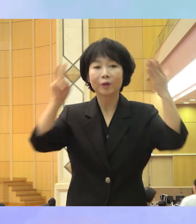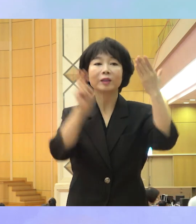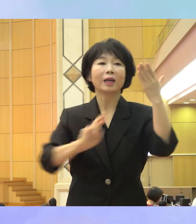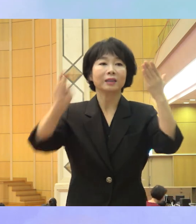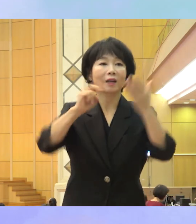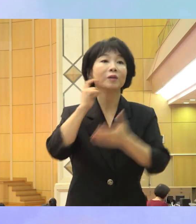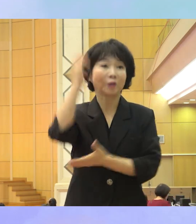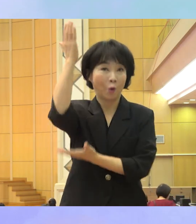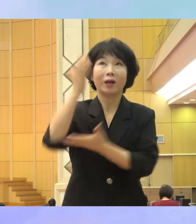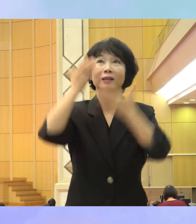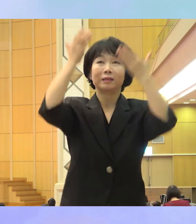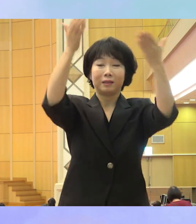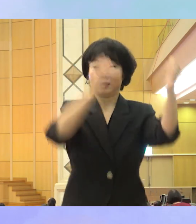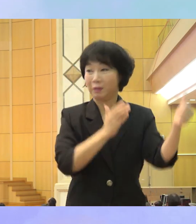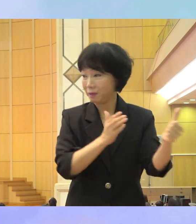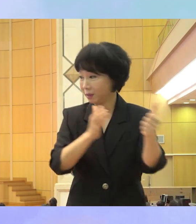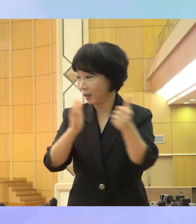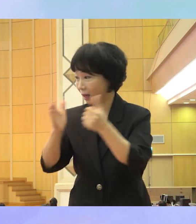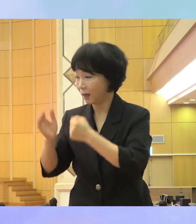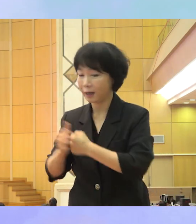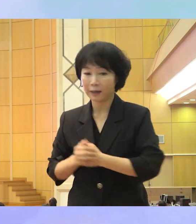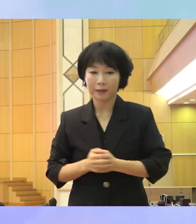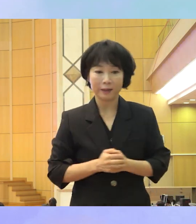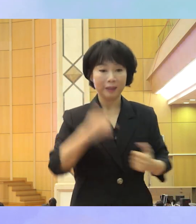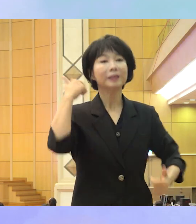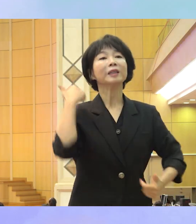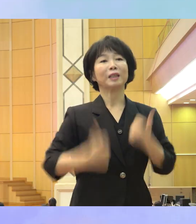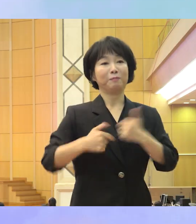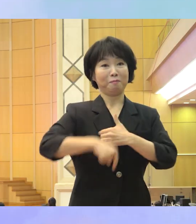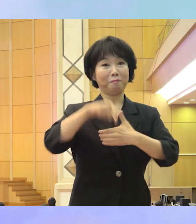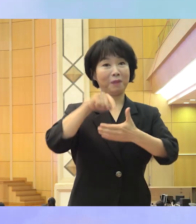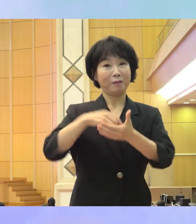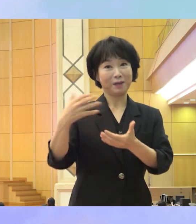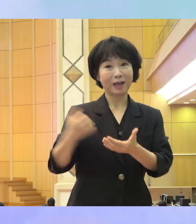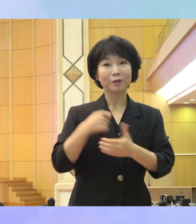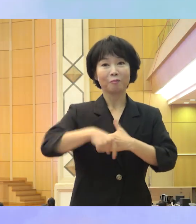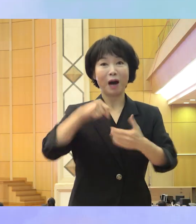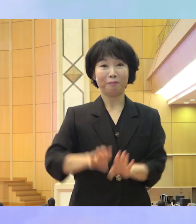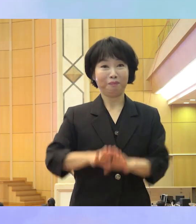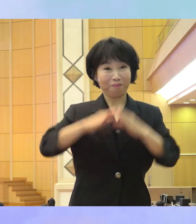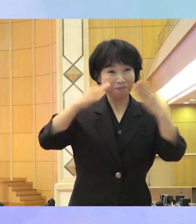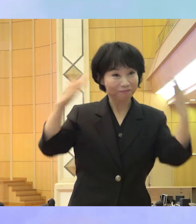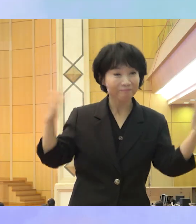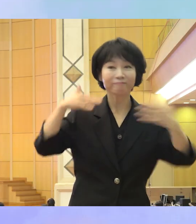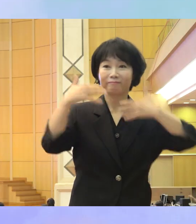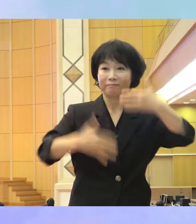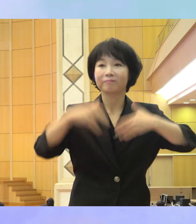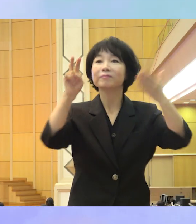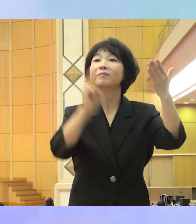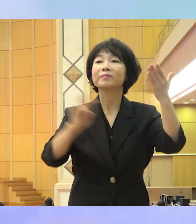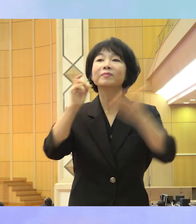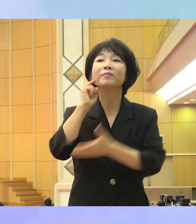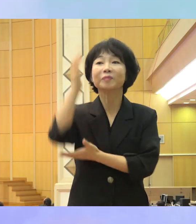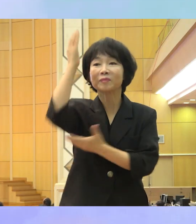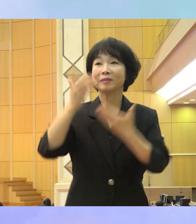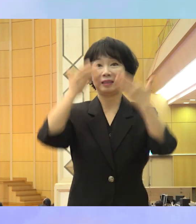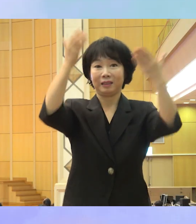할렐루야. 이 시간 주님 한 분만을 위해서 기쁜 마음으로 주님께 찬양하며 나아가시겠습니다. 아멘.